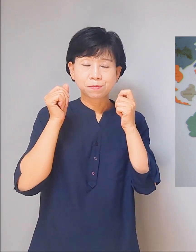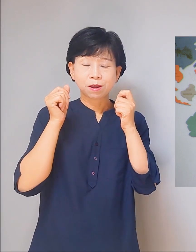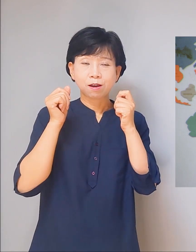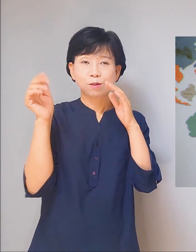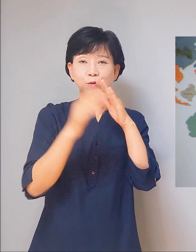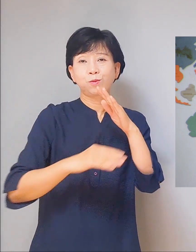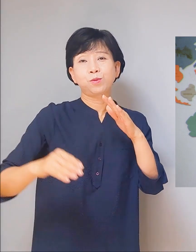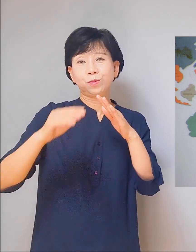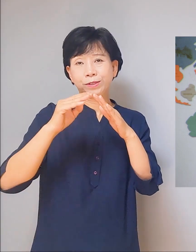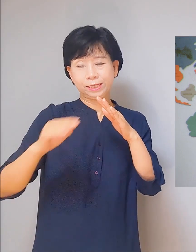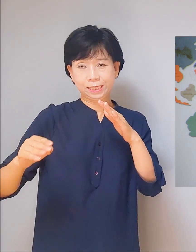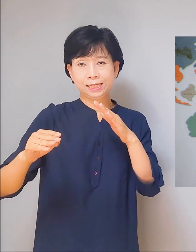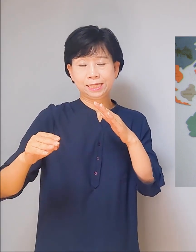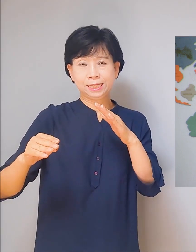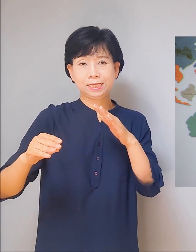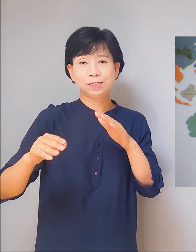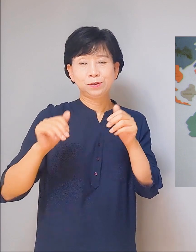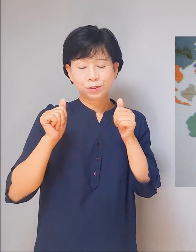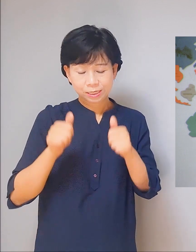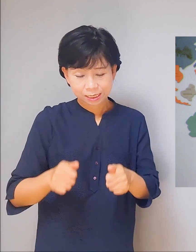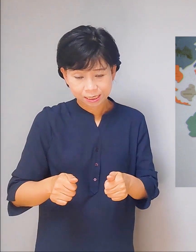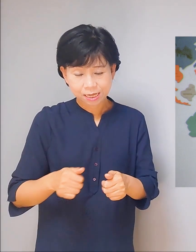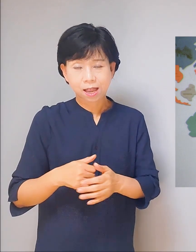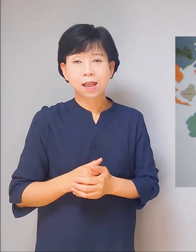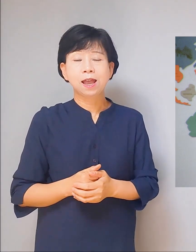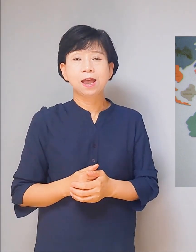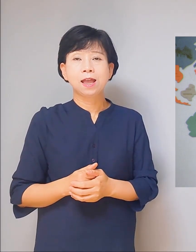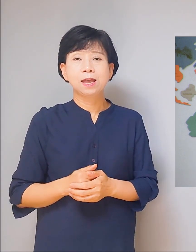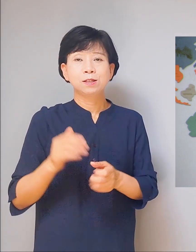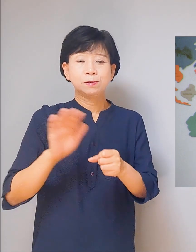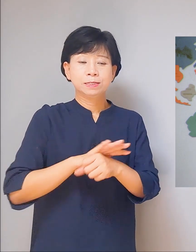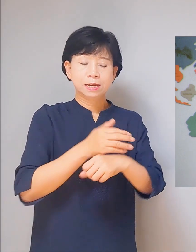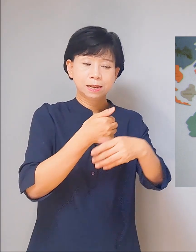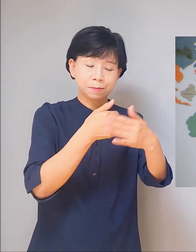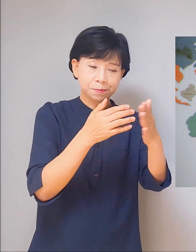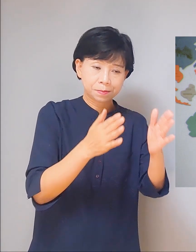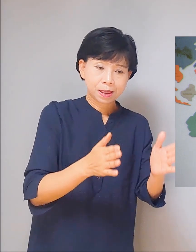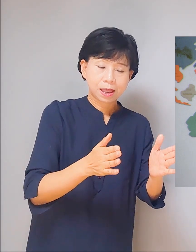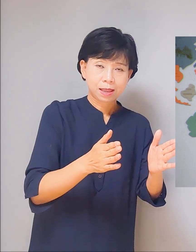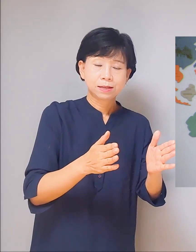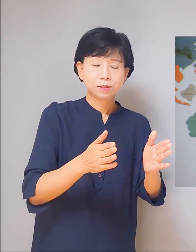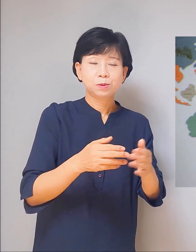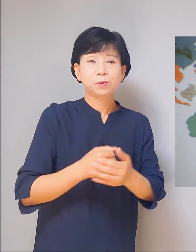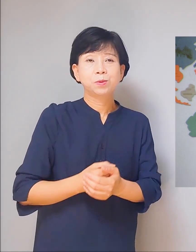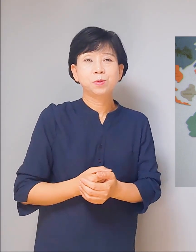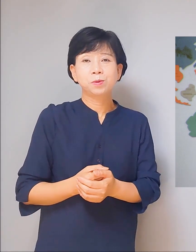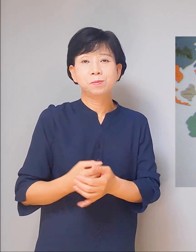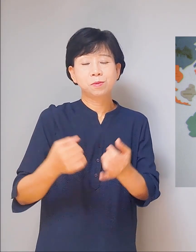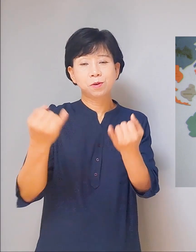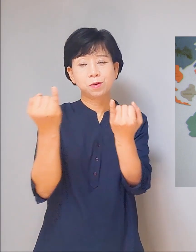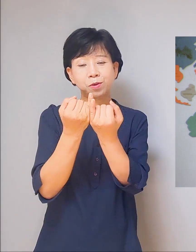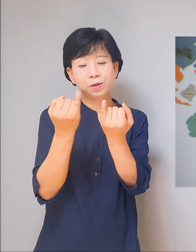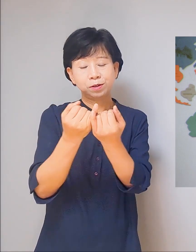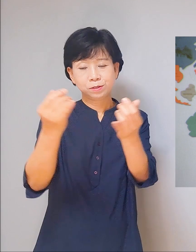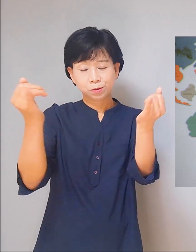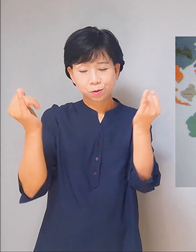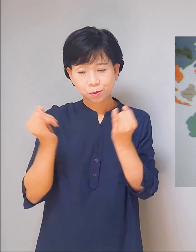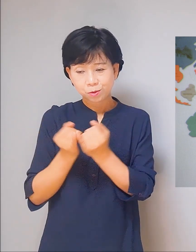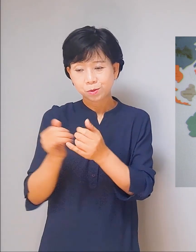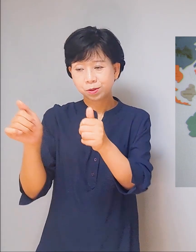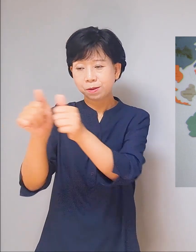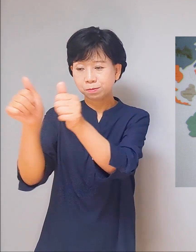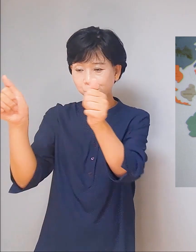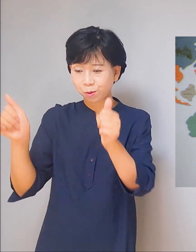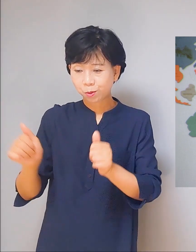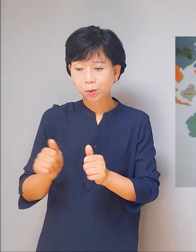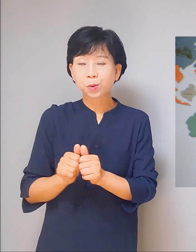인사를 하시고 또 우리 사랑방 또 우리 여선교회 남선교회 회장님들 등등 여러분들이 함께 다 축하해